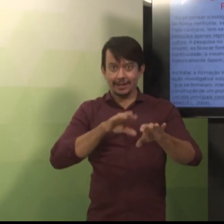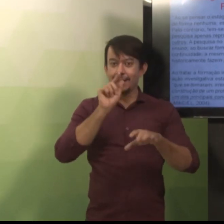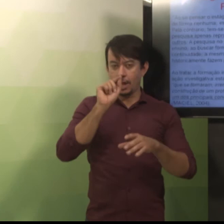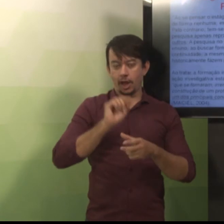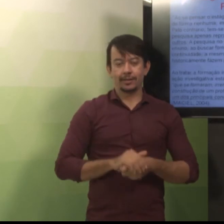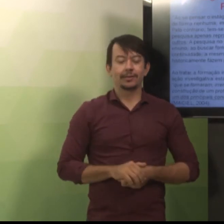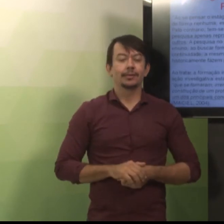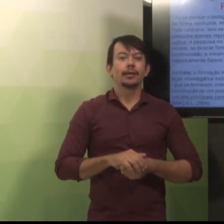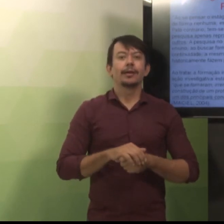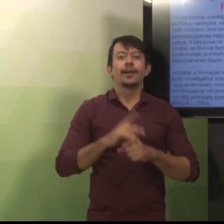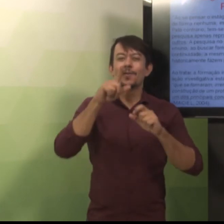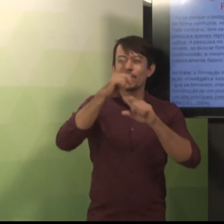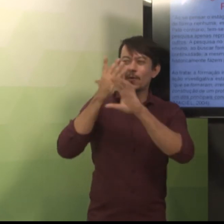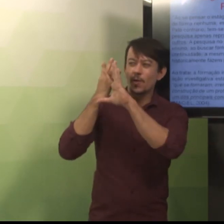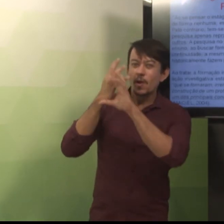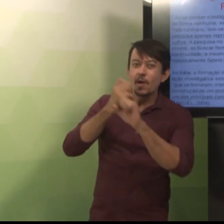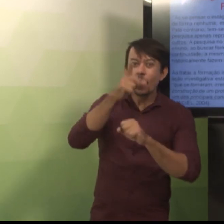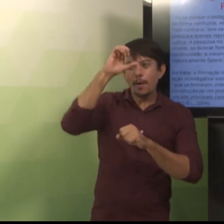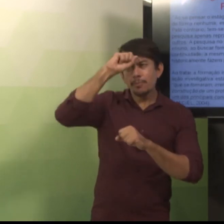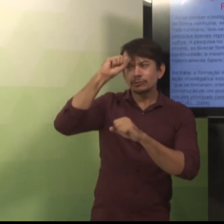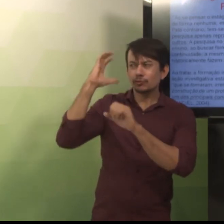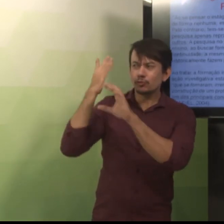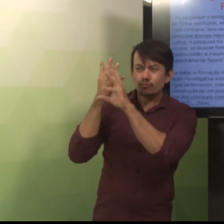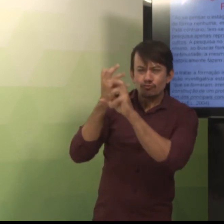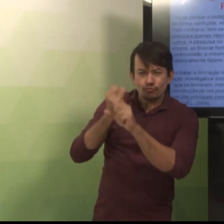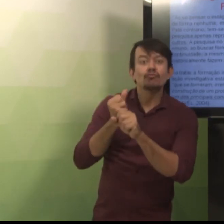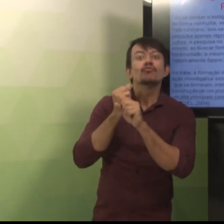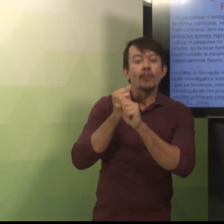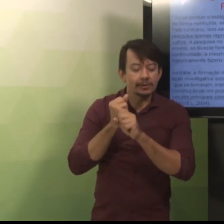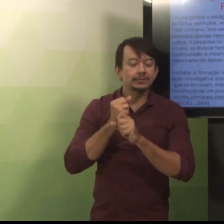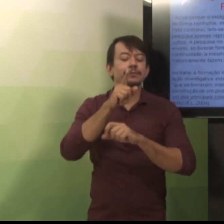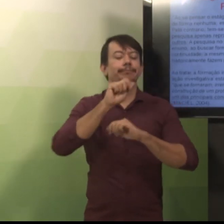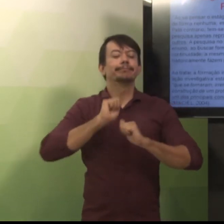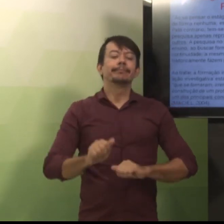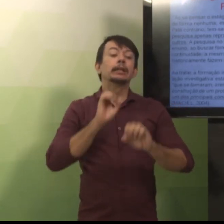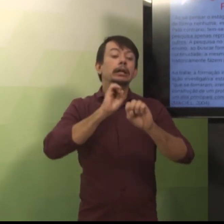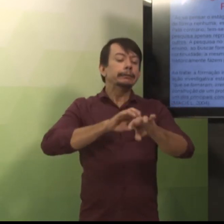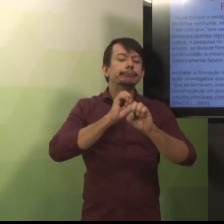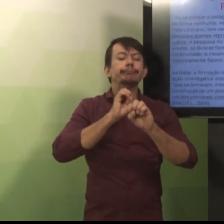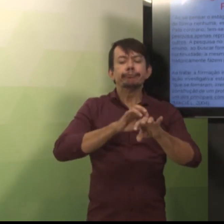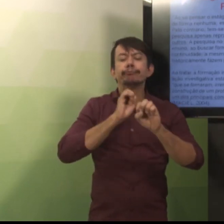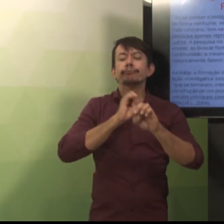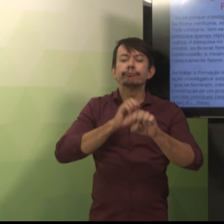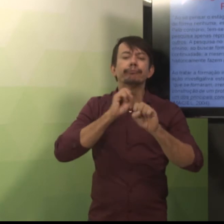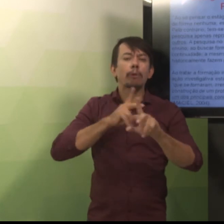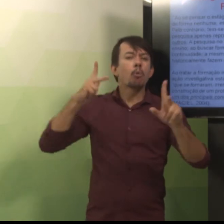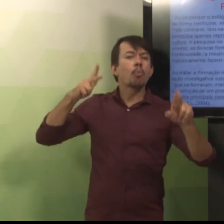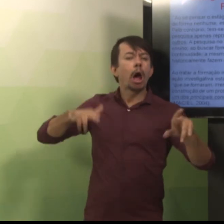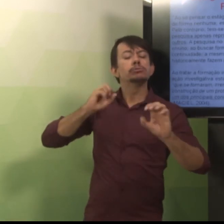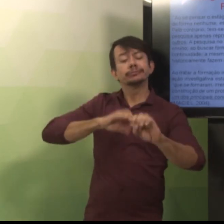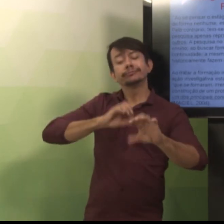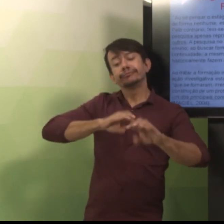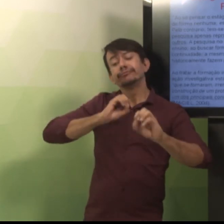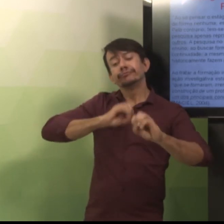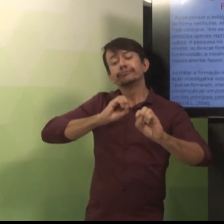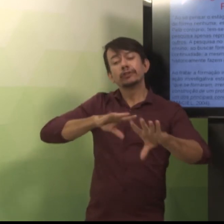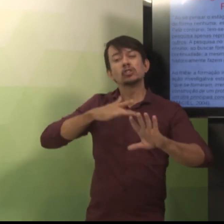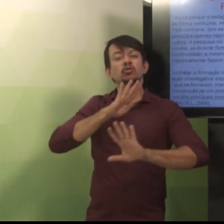que pensar que o ensino é um processo, nós temos um aprendizado, uma teoria, e